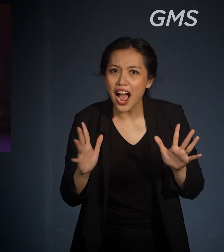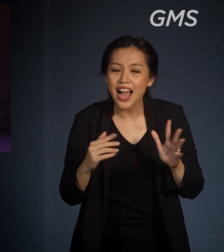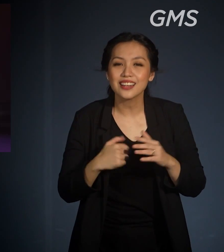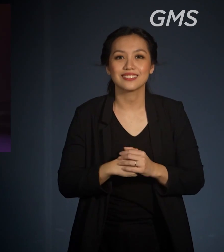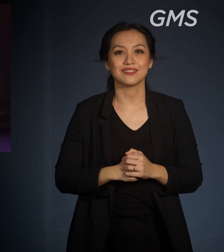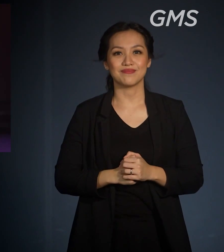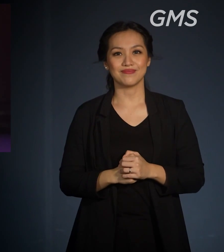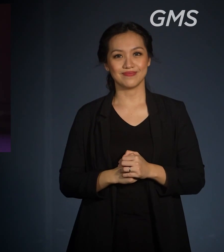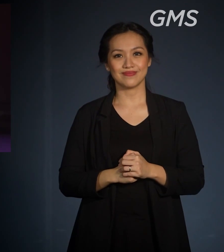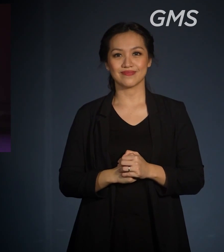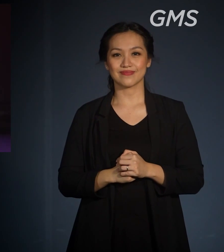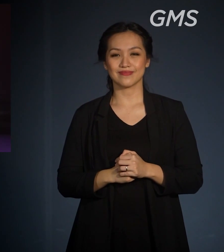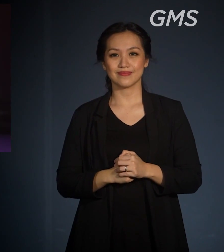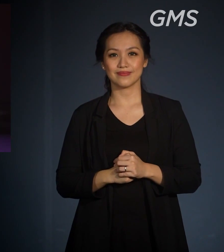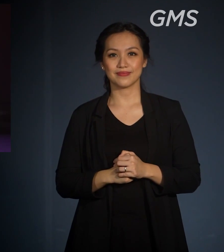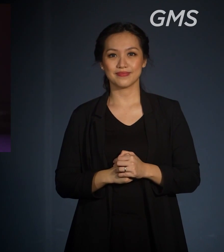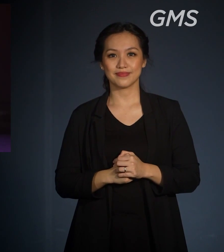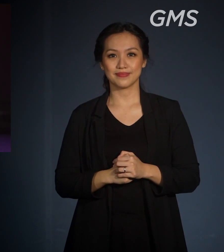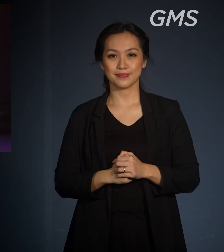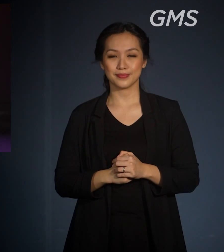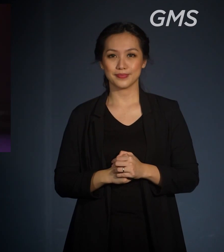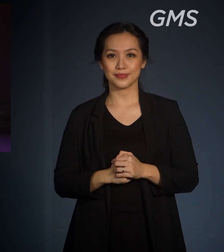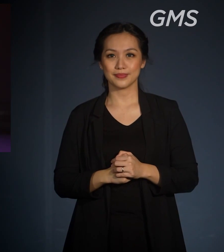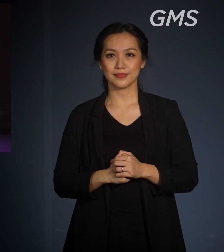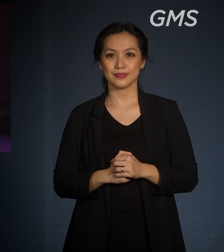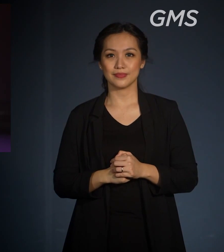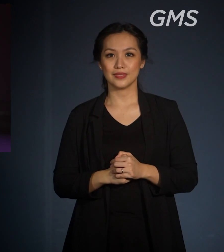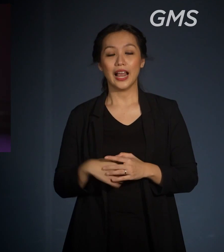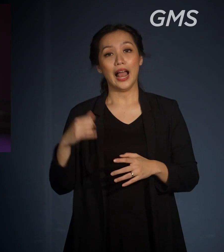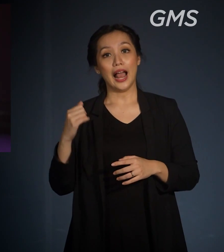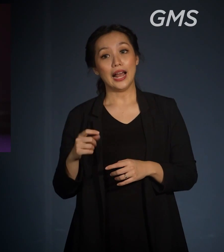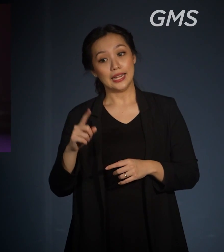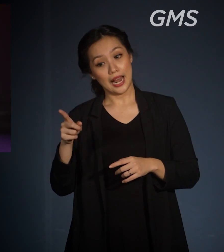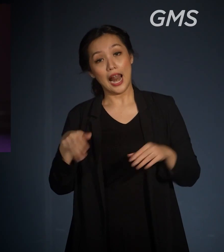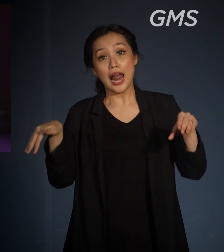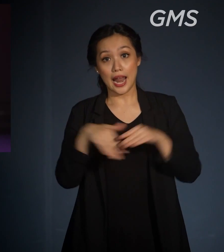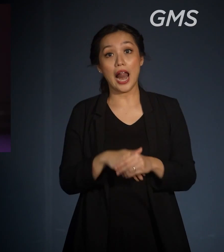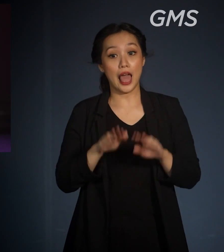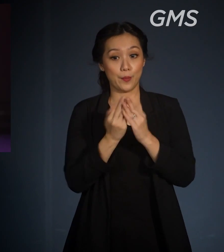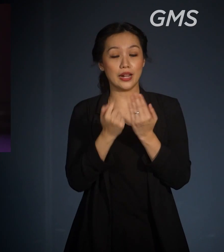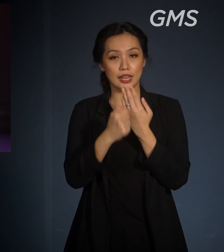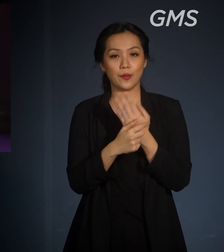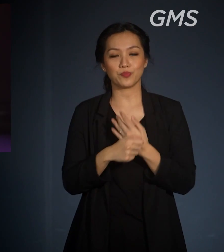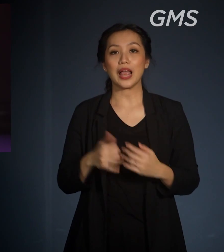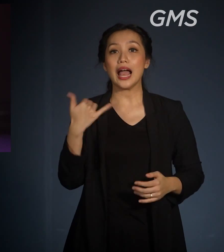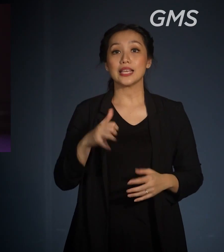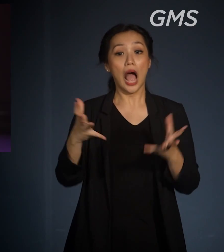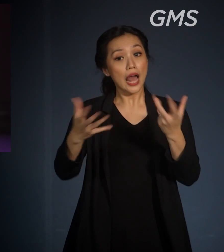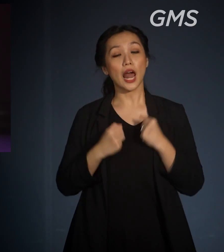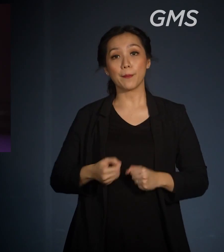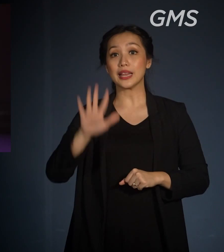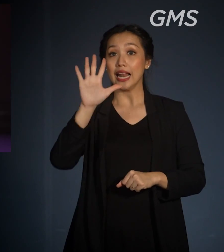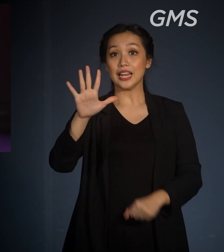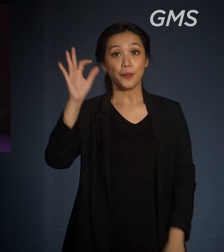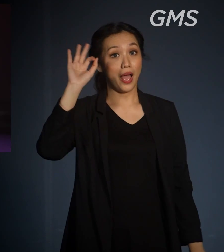ini selanjutnya, saudara, yang punya 5, yang dikasih 5, dikasih modal 5 talenta,